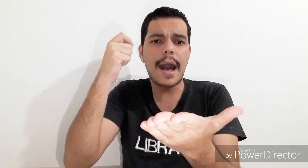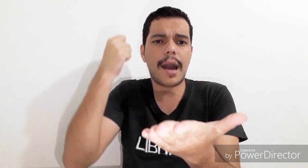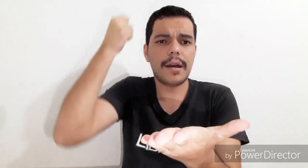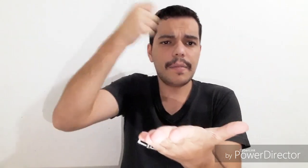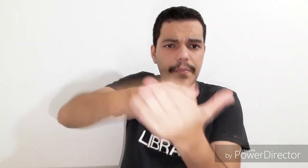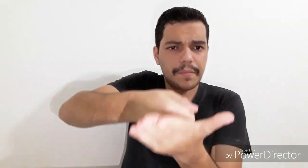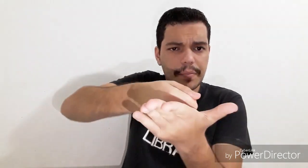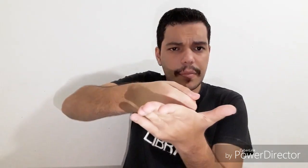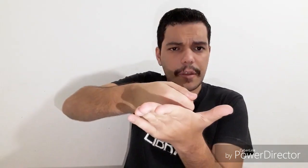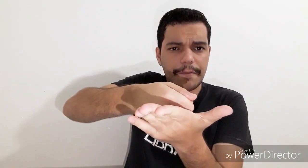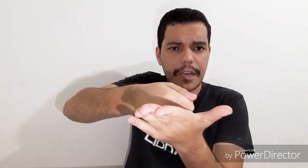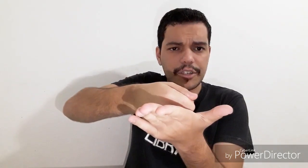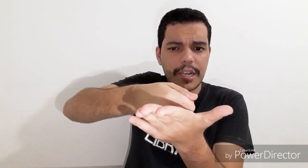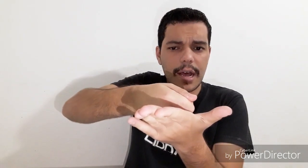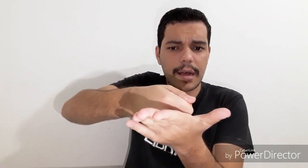pagar, fecha em A.